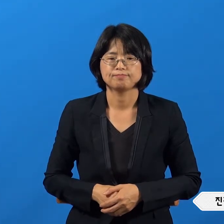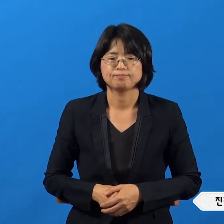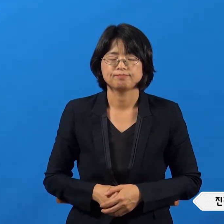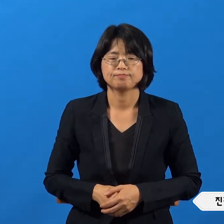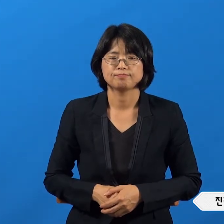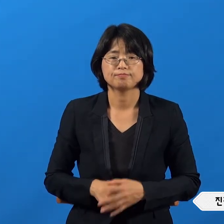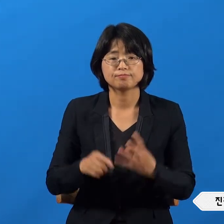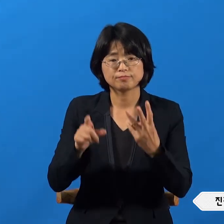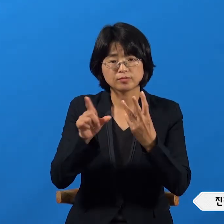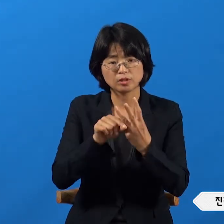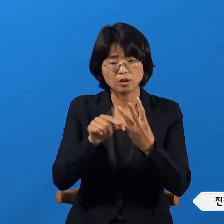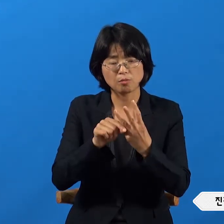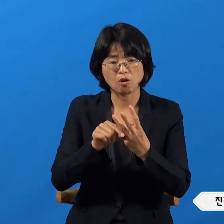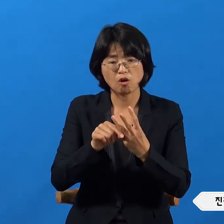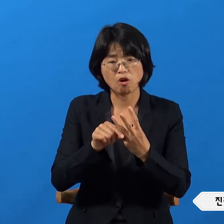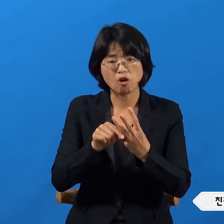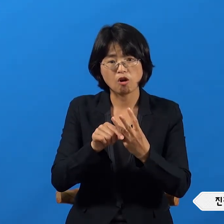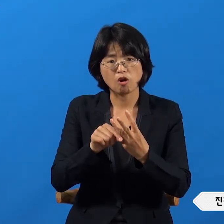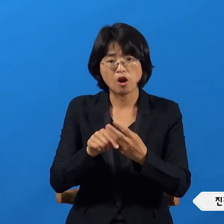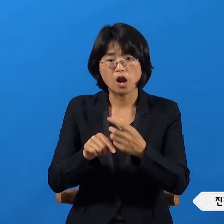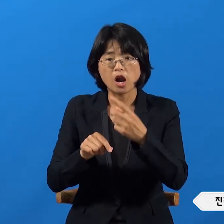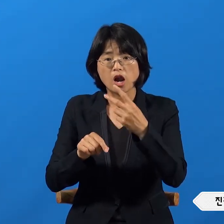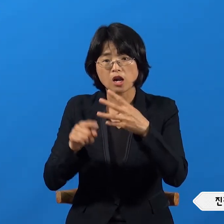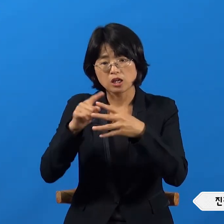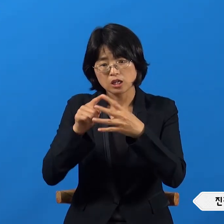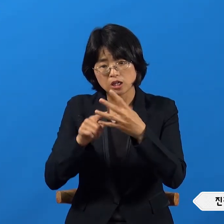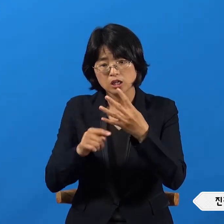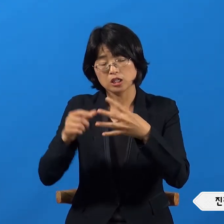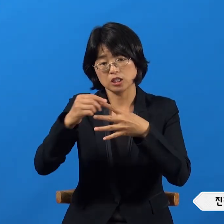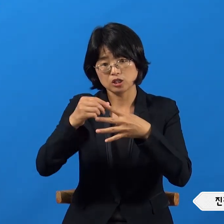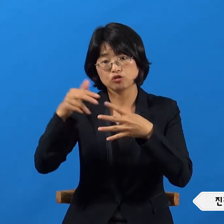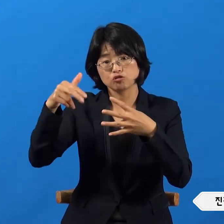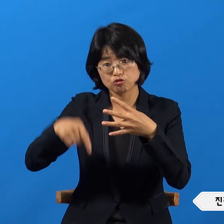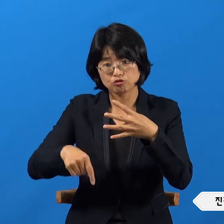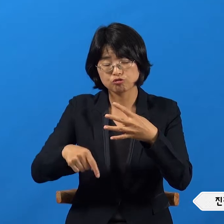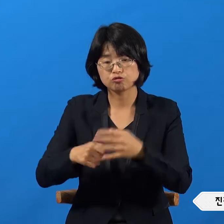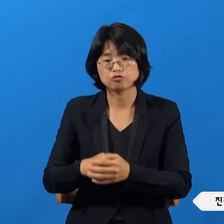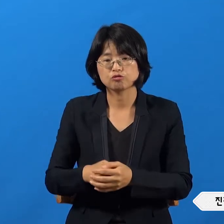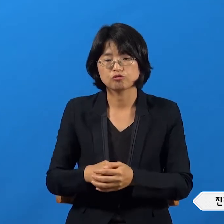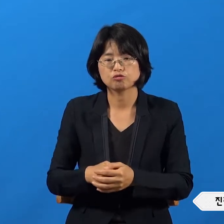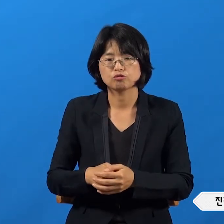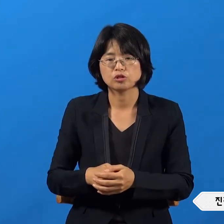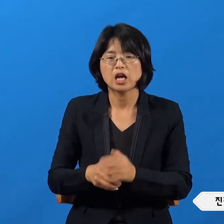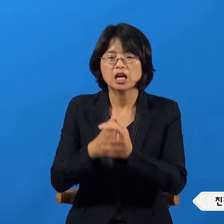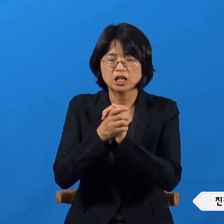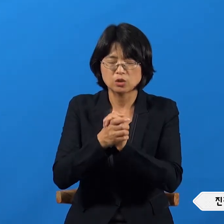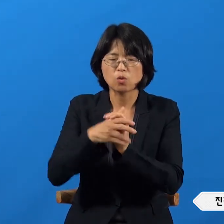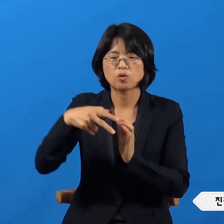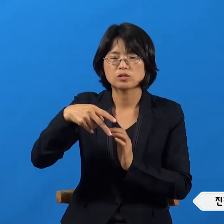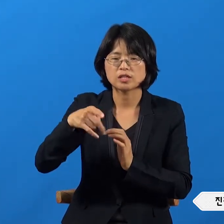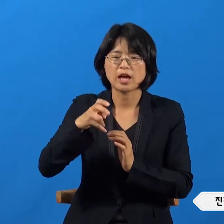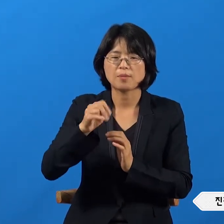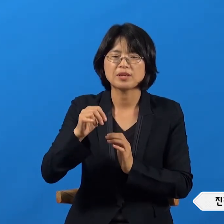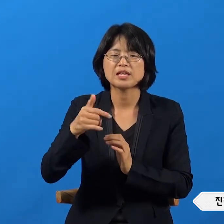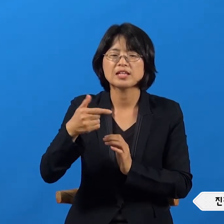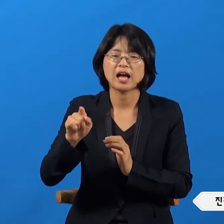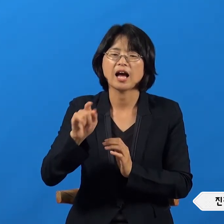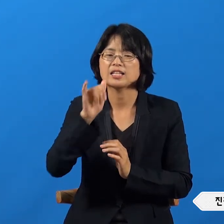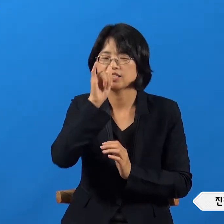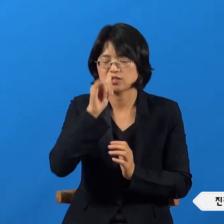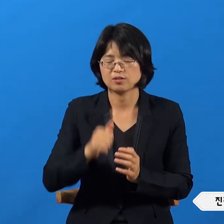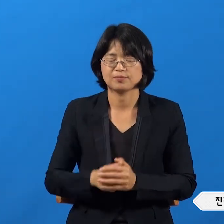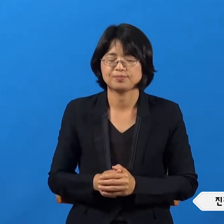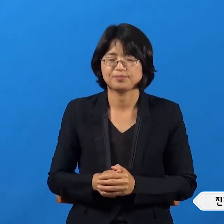세미나가 있습니다. 하나님 앞에 대화하는 법을 배우는 얼마나 중요한 세미나인지